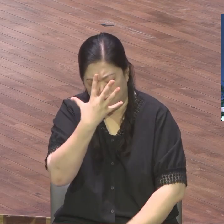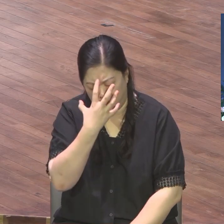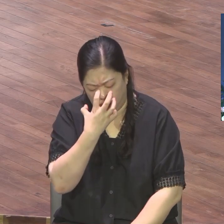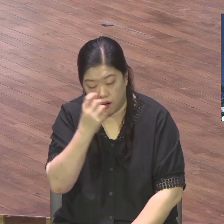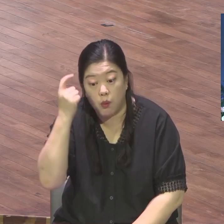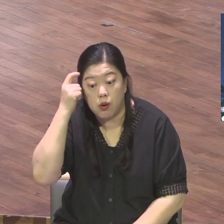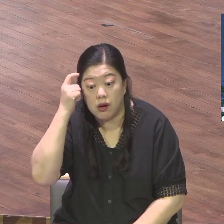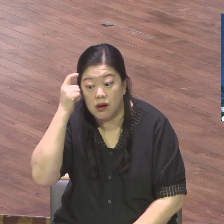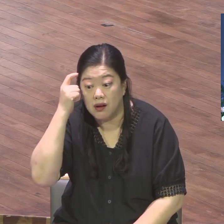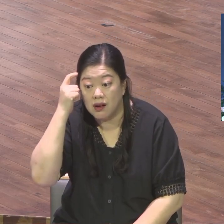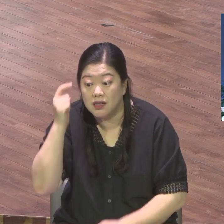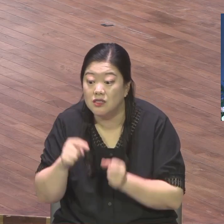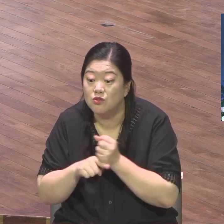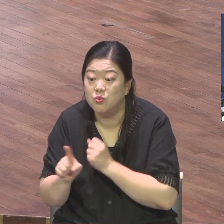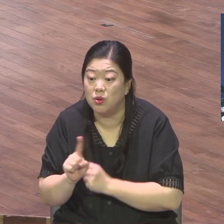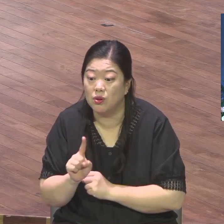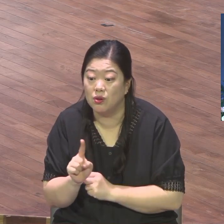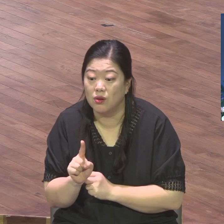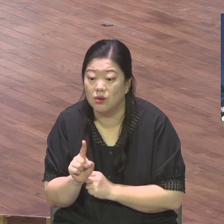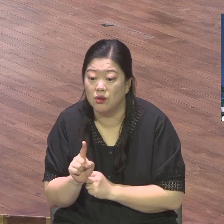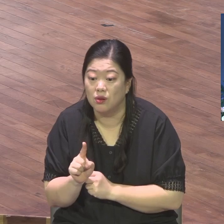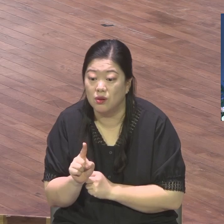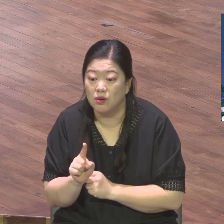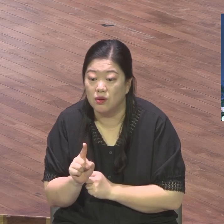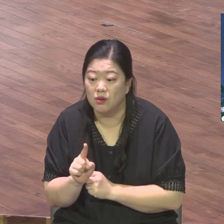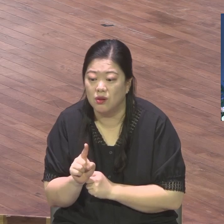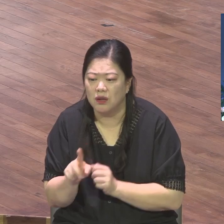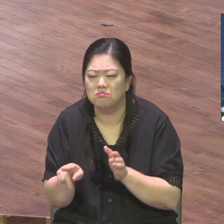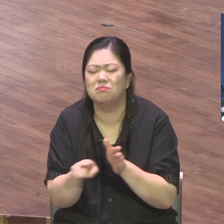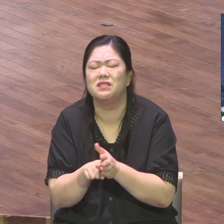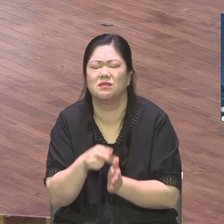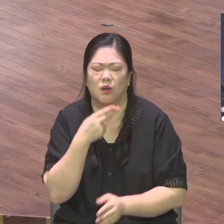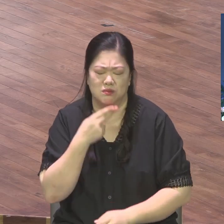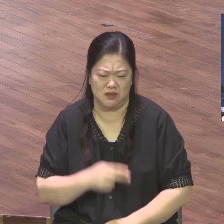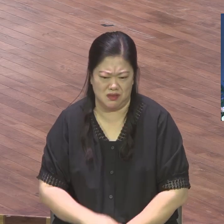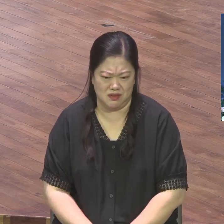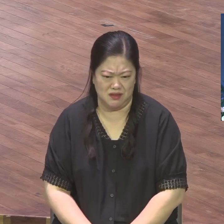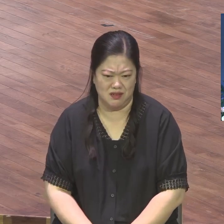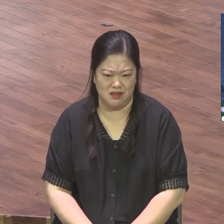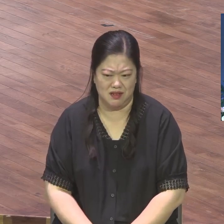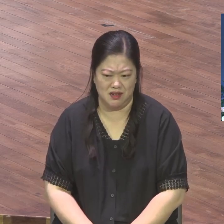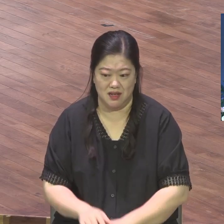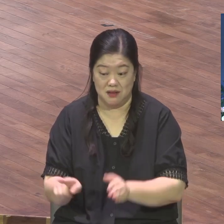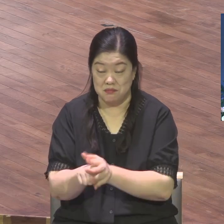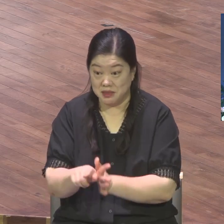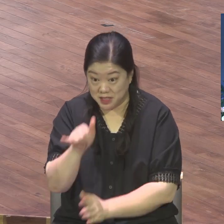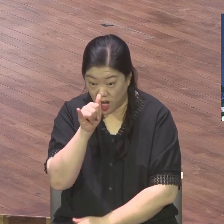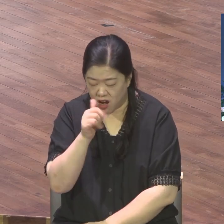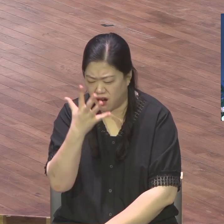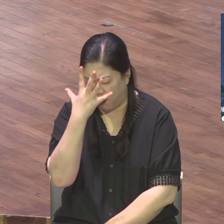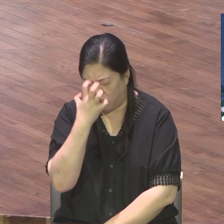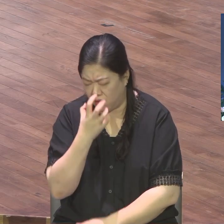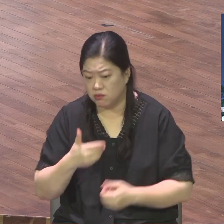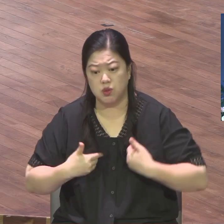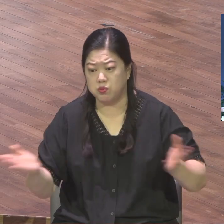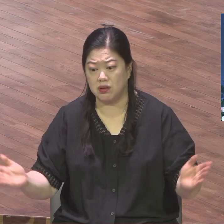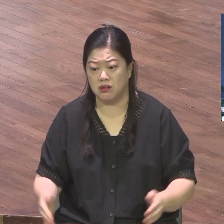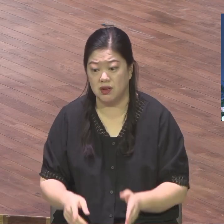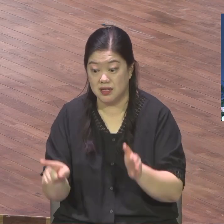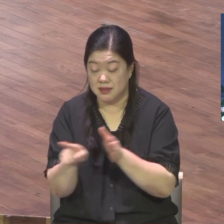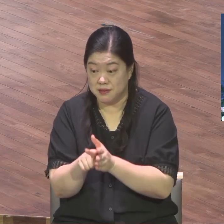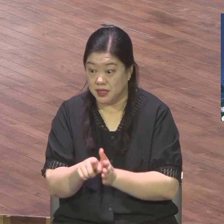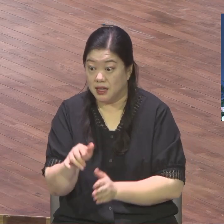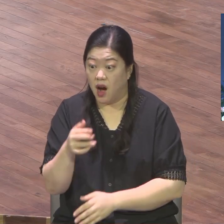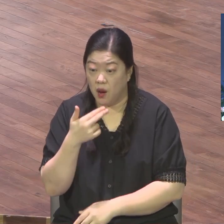아시겠어요? 다른 변명하여 답 안 나옵니다. 이 사람 때문에, 저 사람 때문에, 마누라 때문에, 남편 때문에, 자식 때문에 그 백날 해봐야 아무 소용 없어.